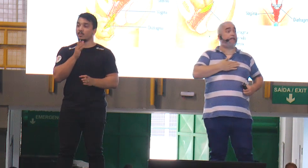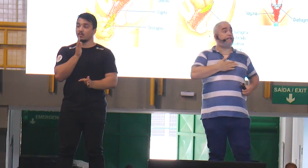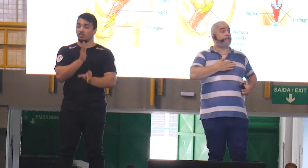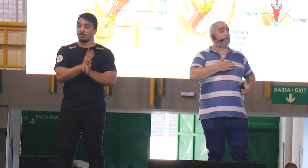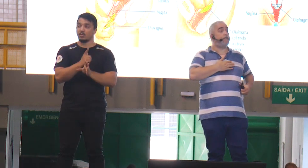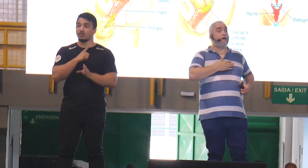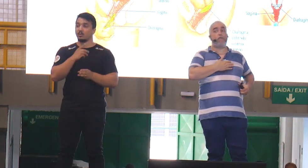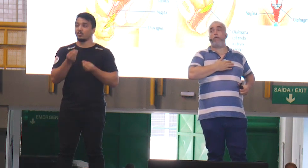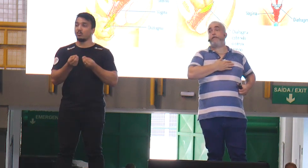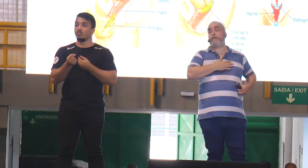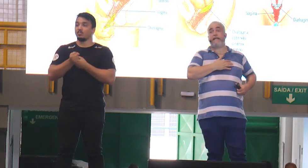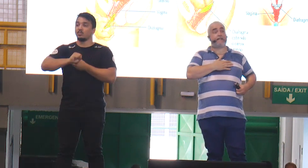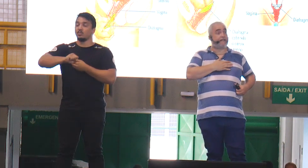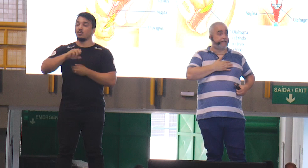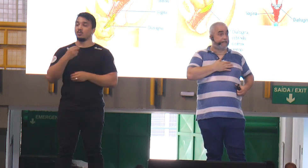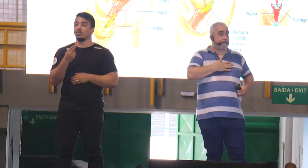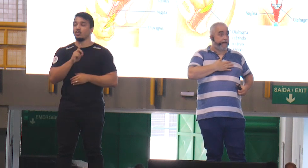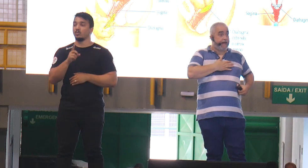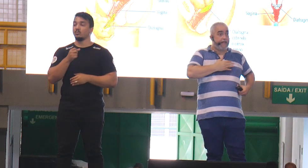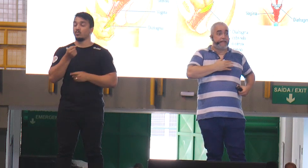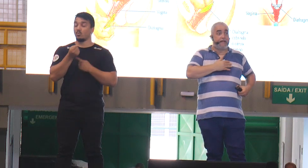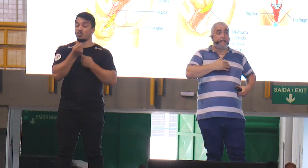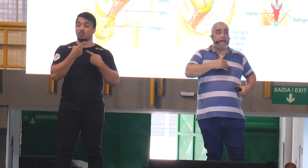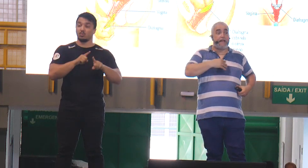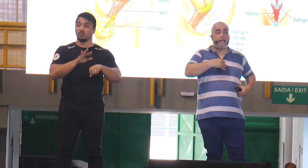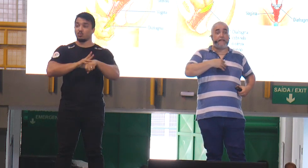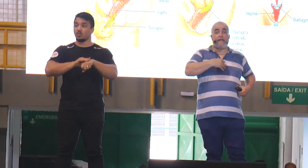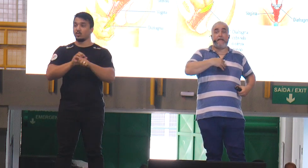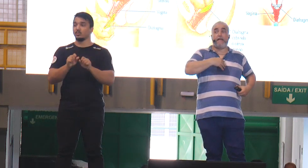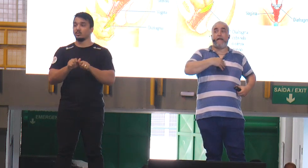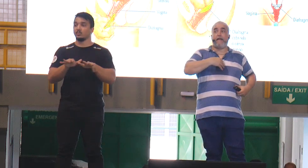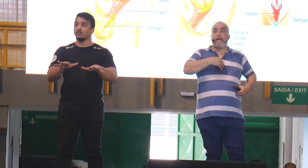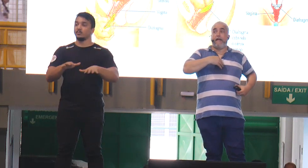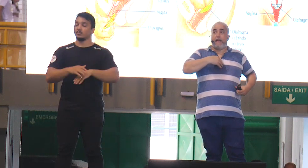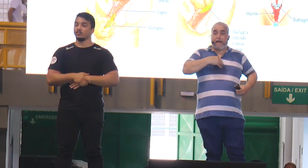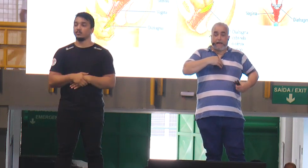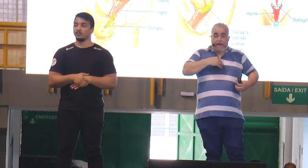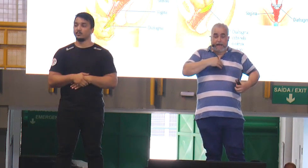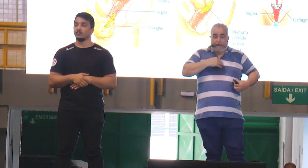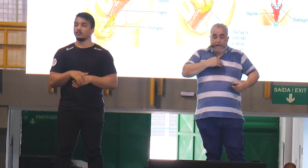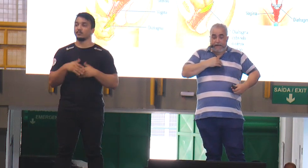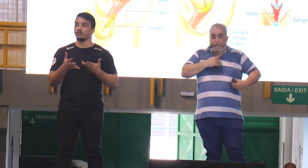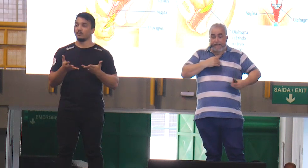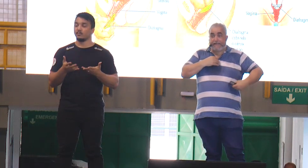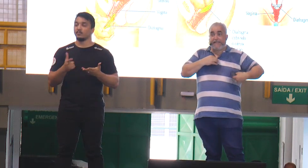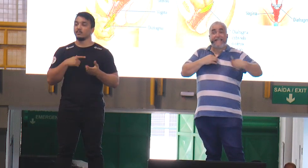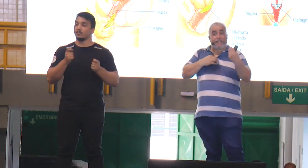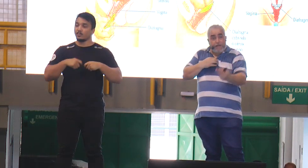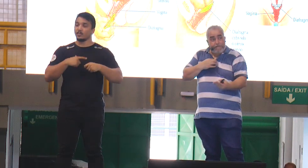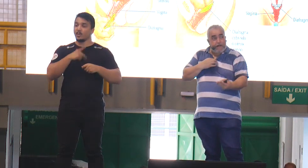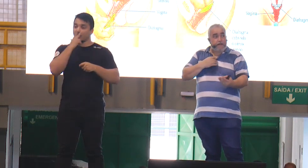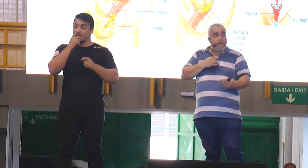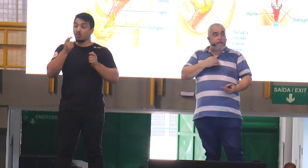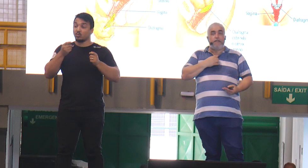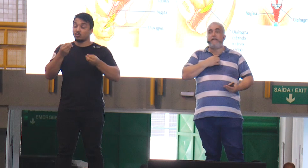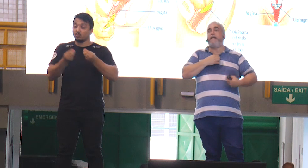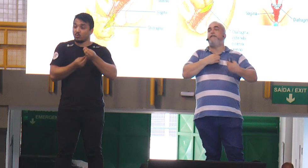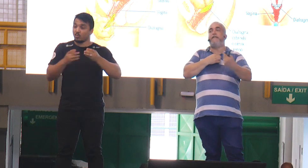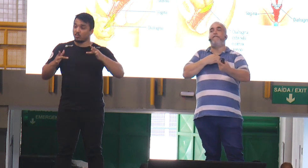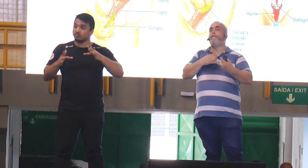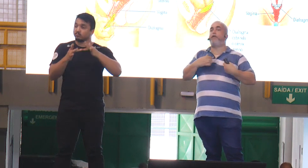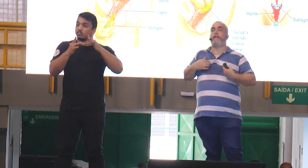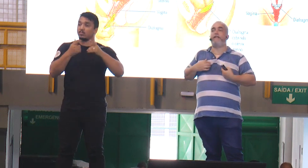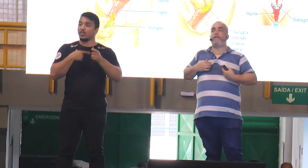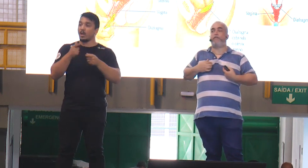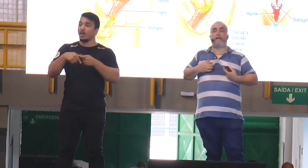quem? Proteger-se ou não contra DSTs. Ela tem a capacidade ativa de quê?